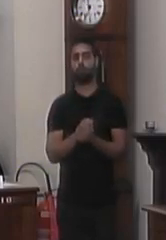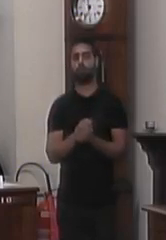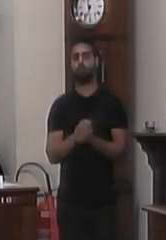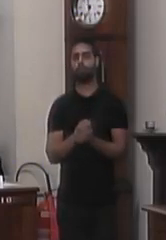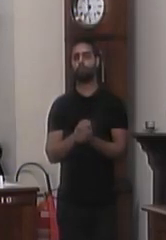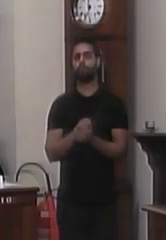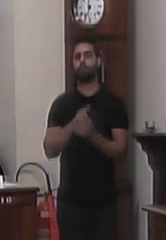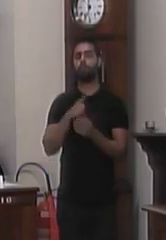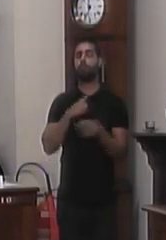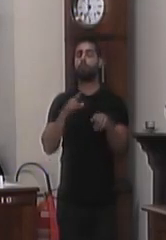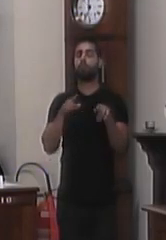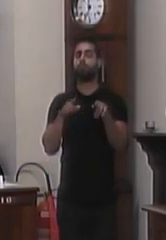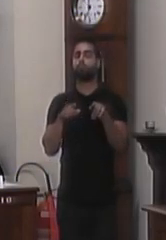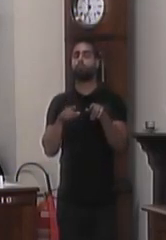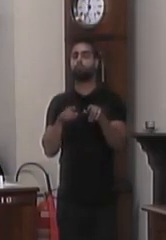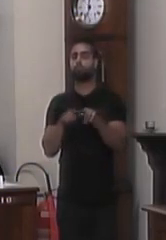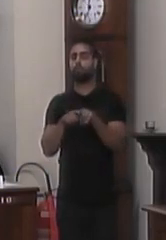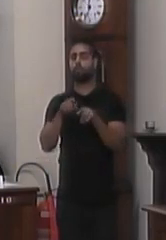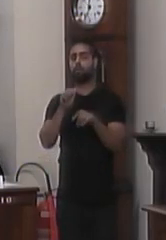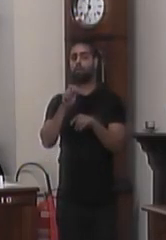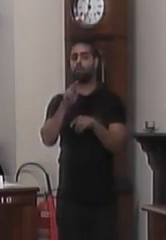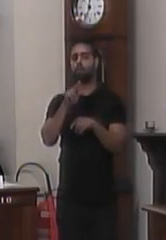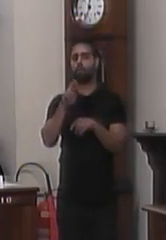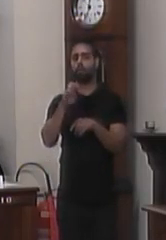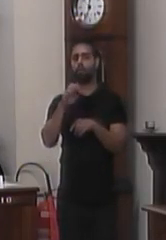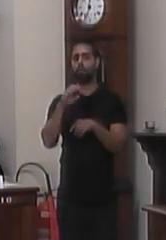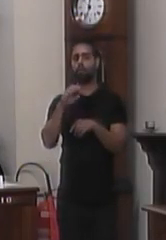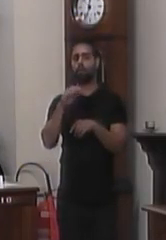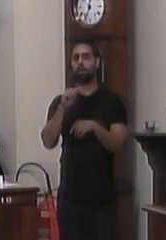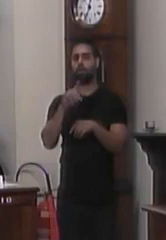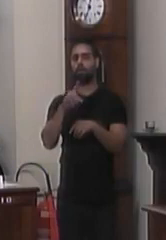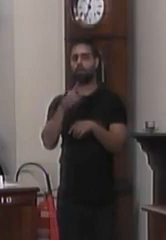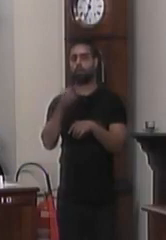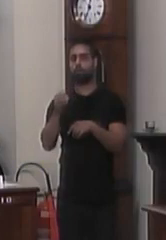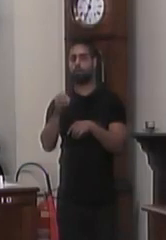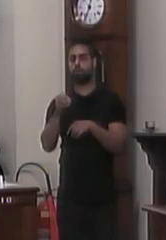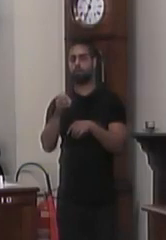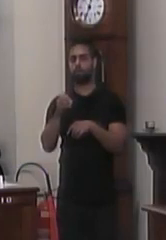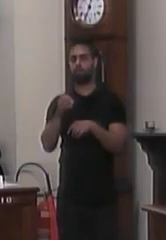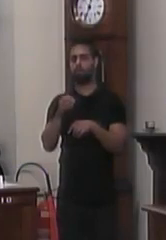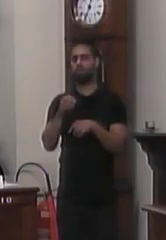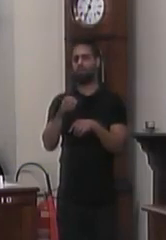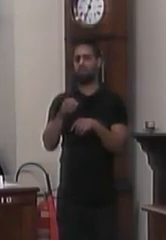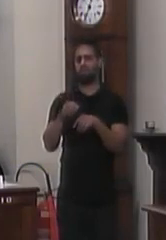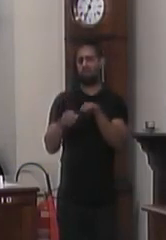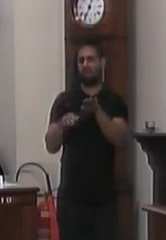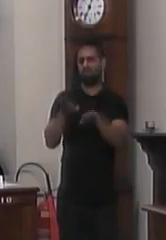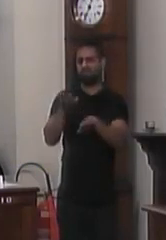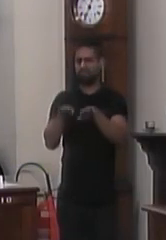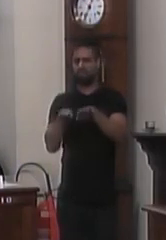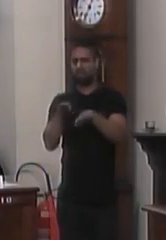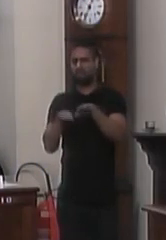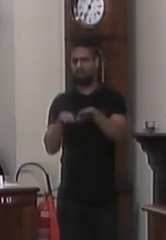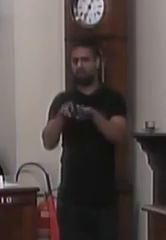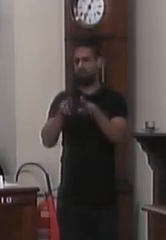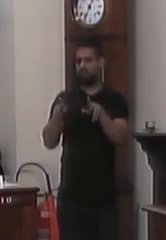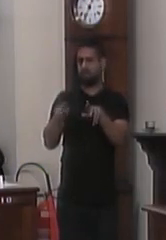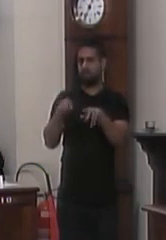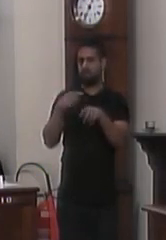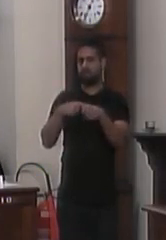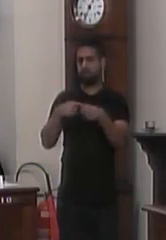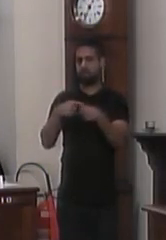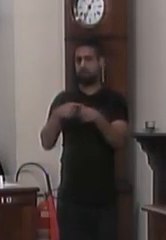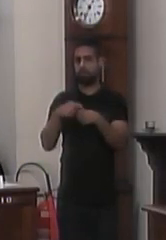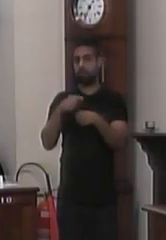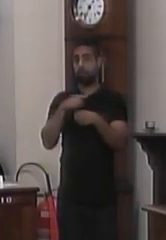uma arrecadação que ela não é à altura do tamanho do nosso município. E nós